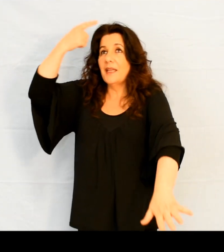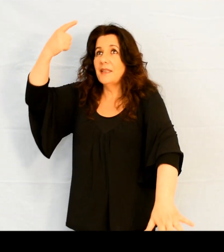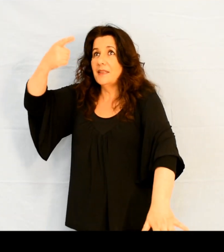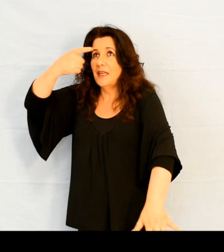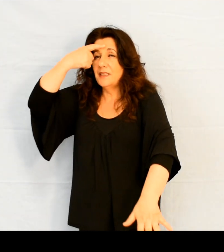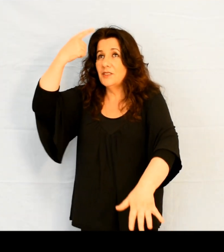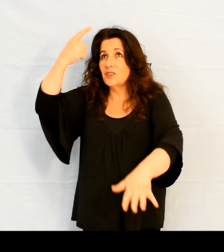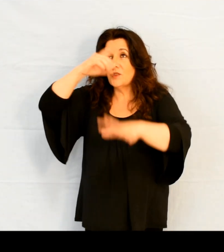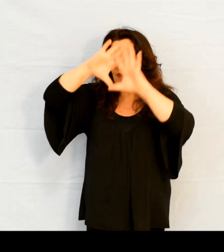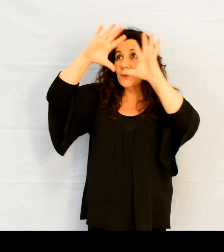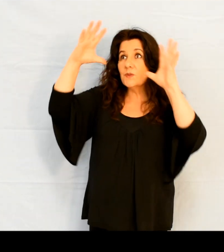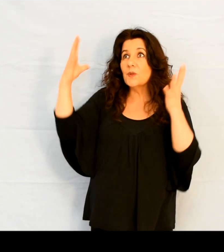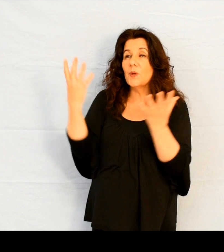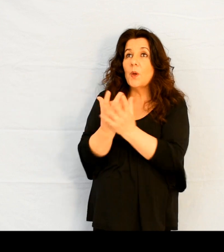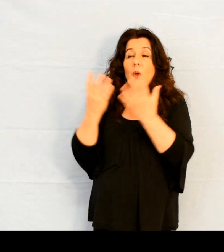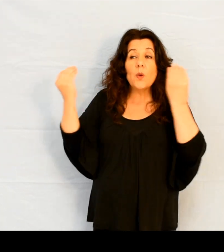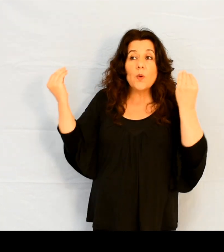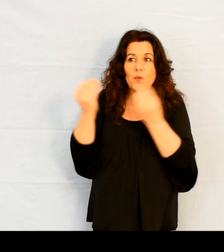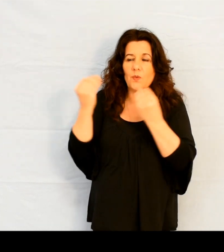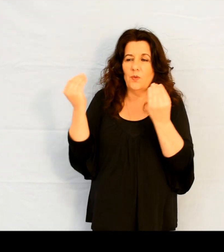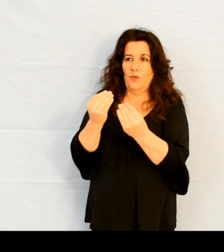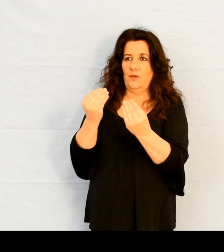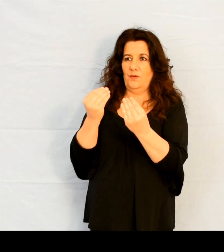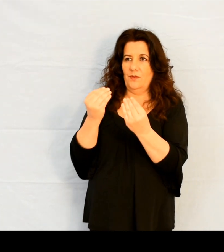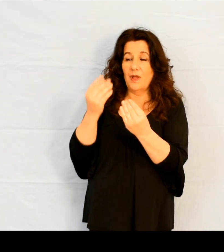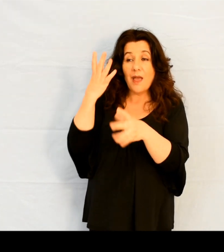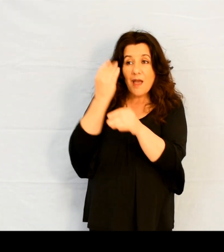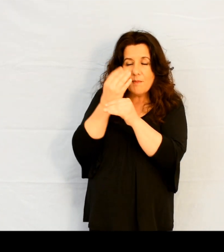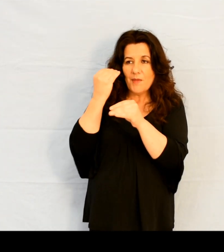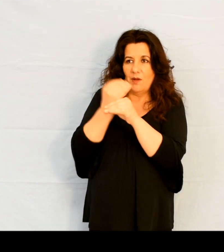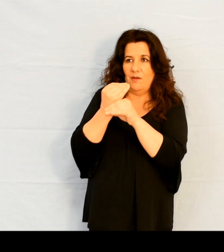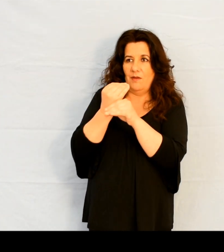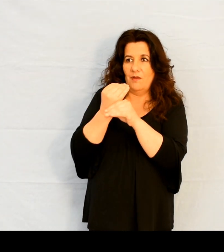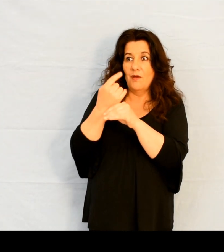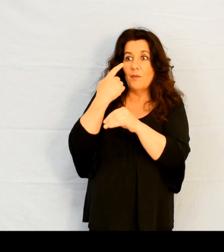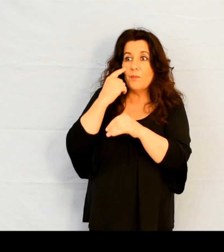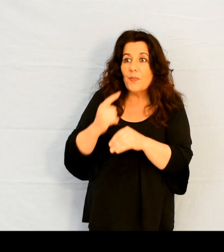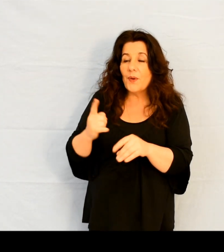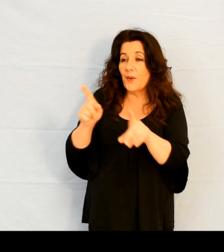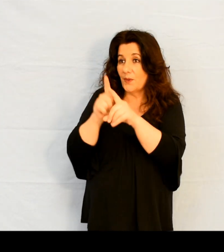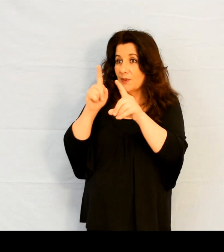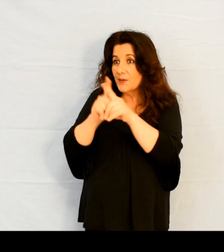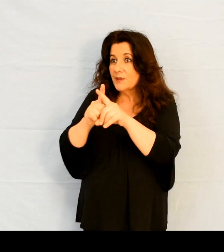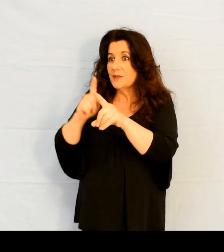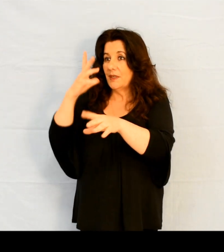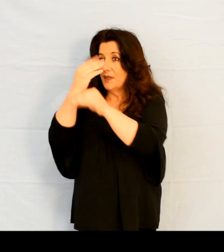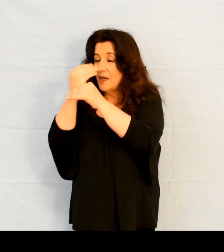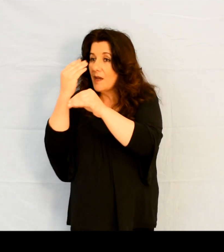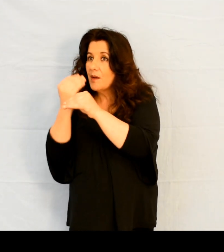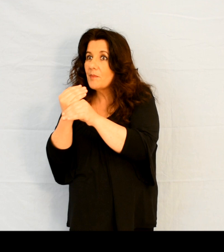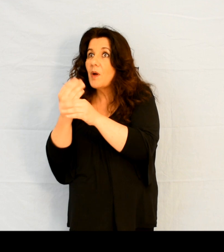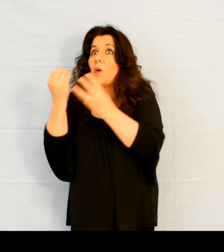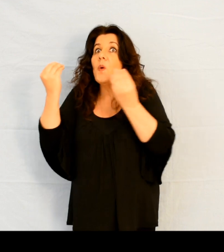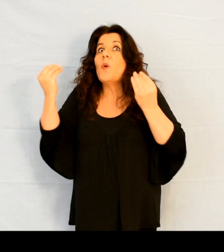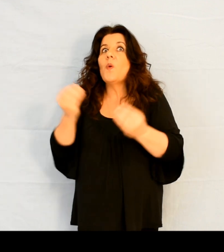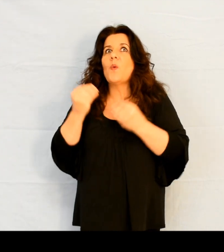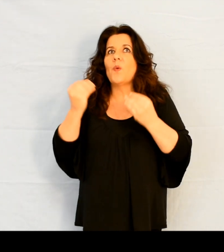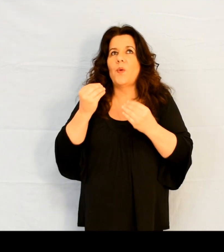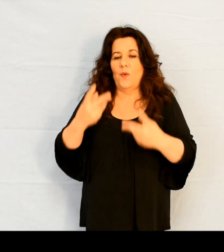savoir en même temps où se trouvent de longues années de vie,